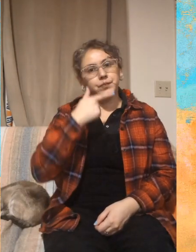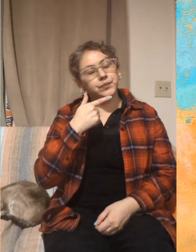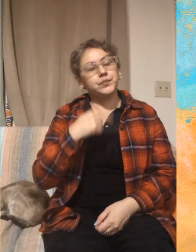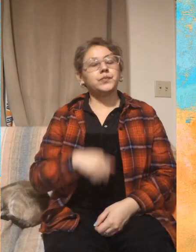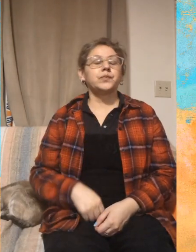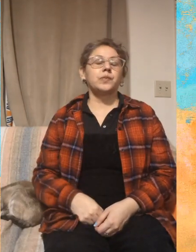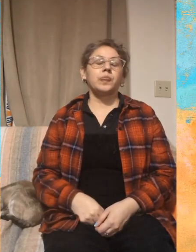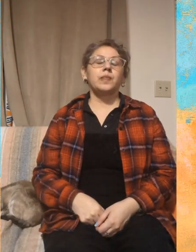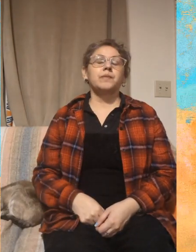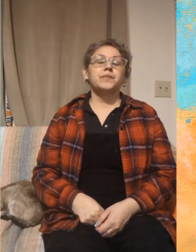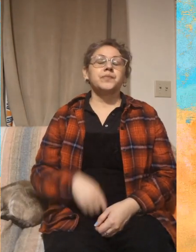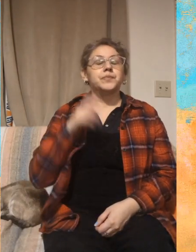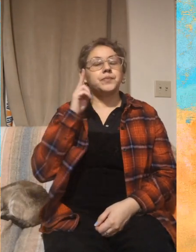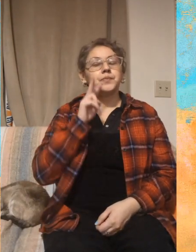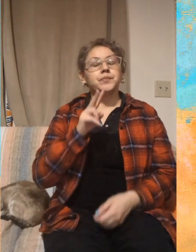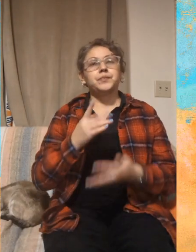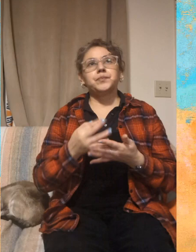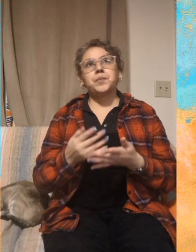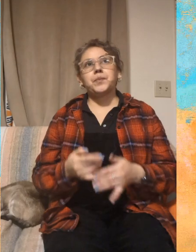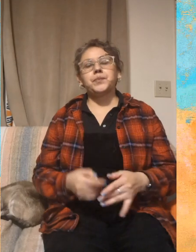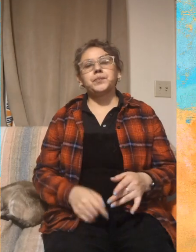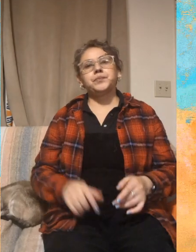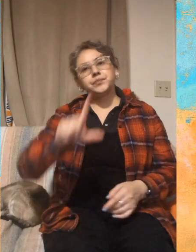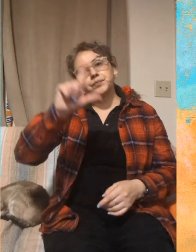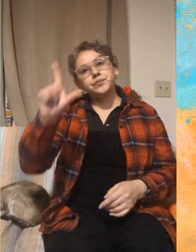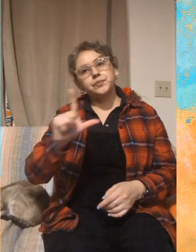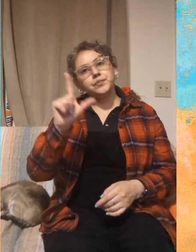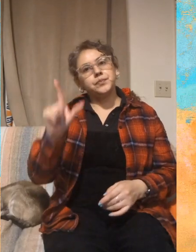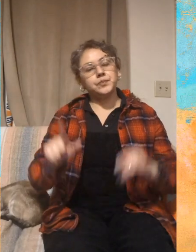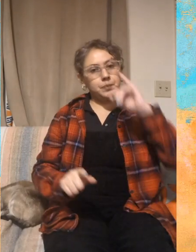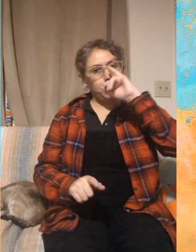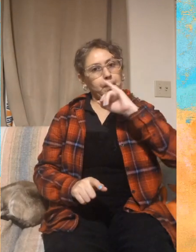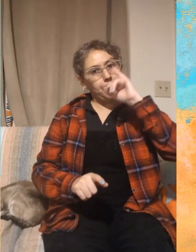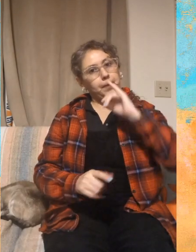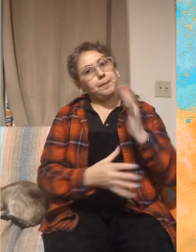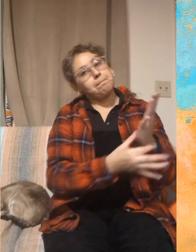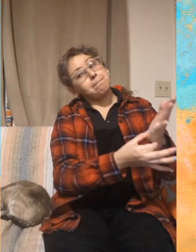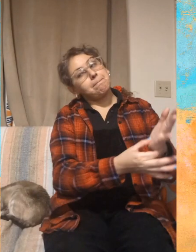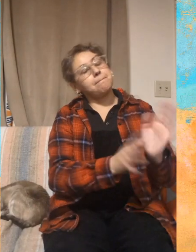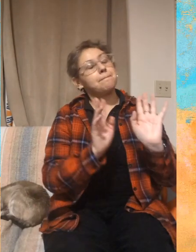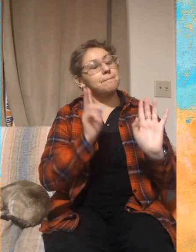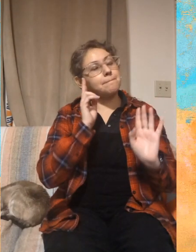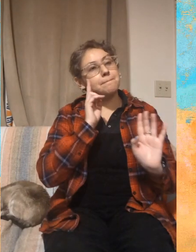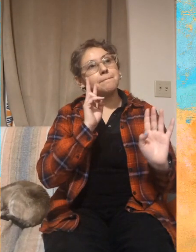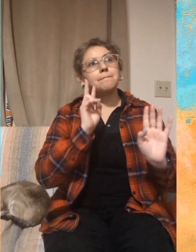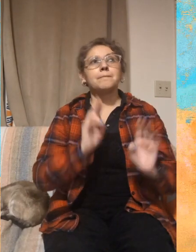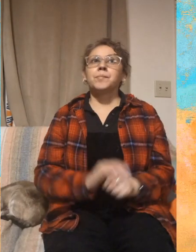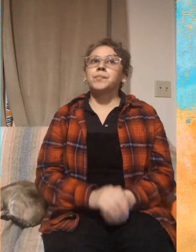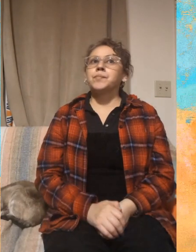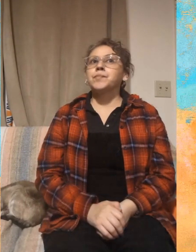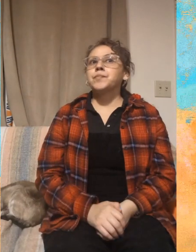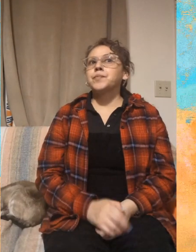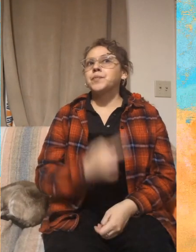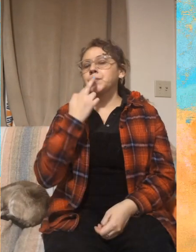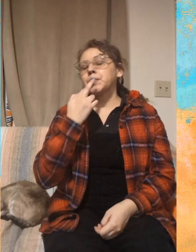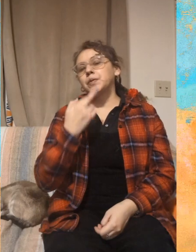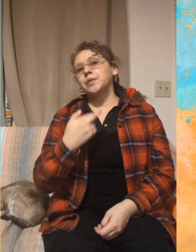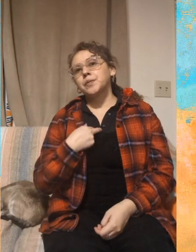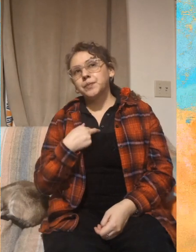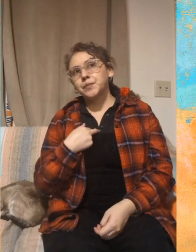responsabilidad, una compensación ya sea igual o mejor a la que recibo ahorita.